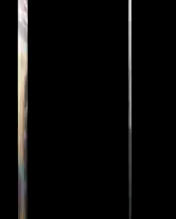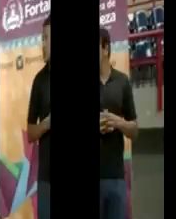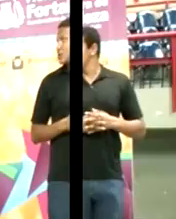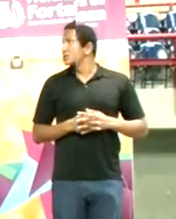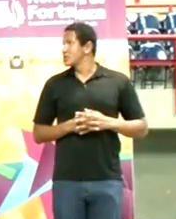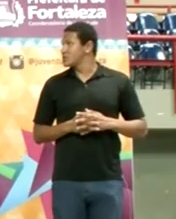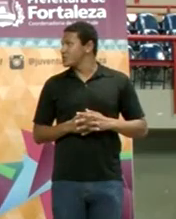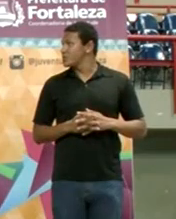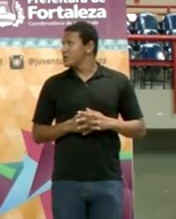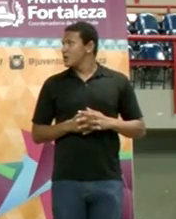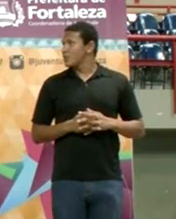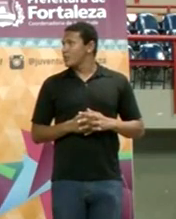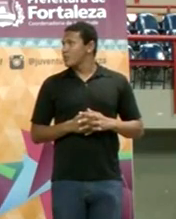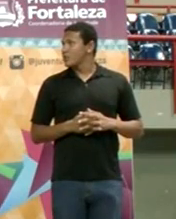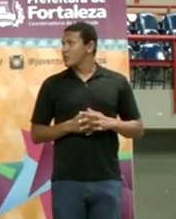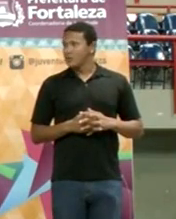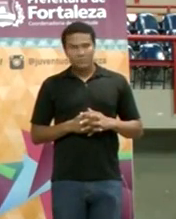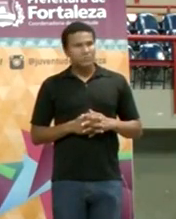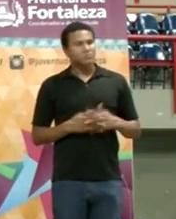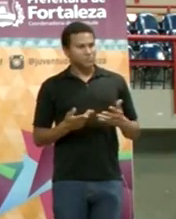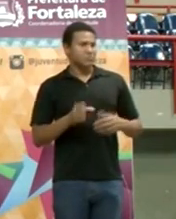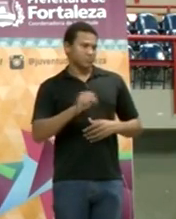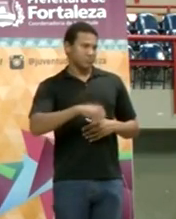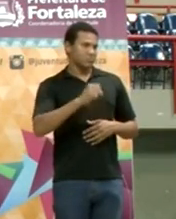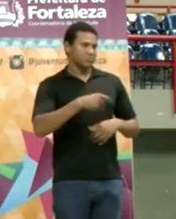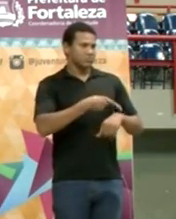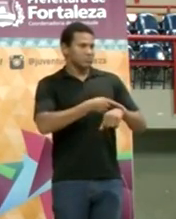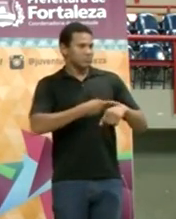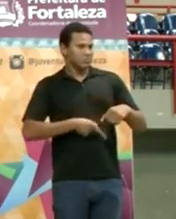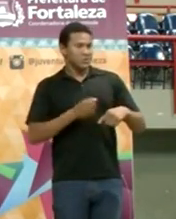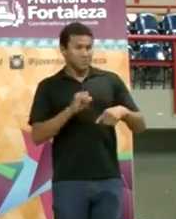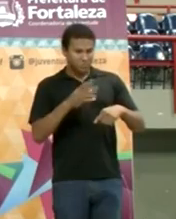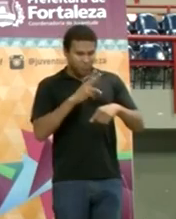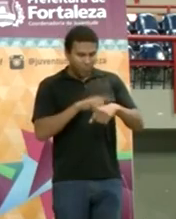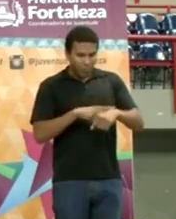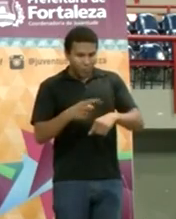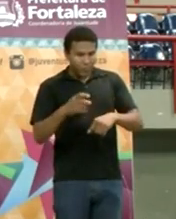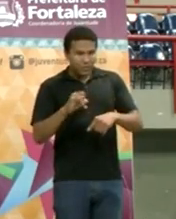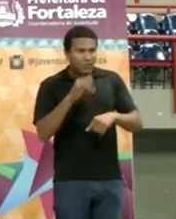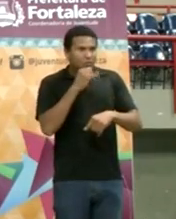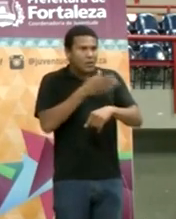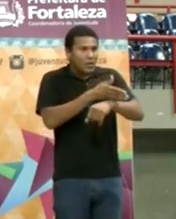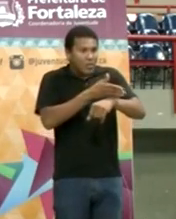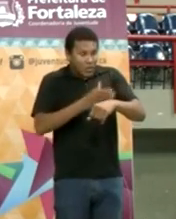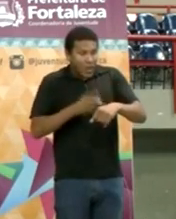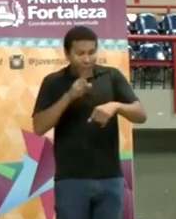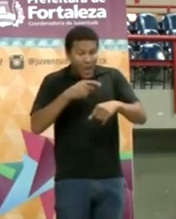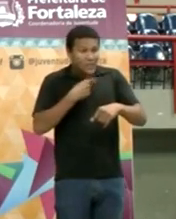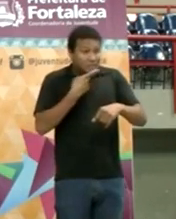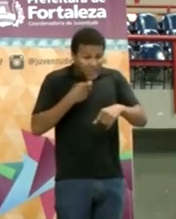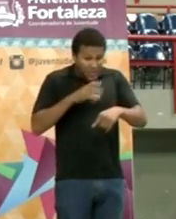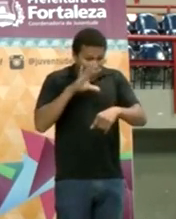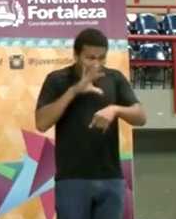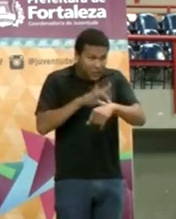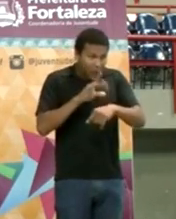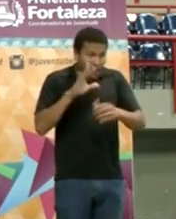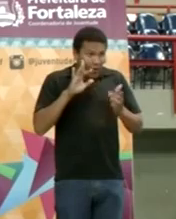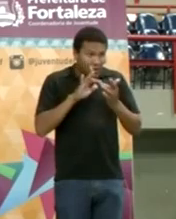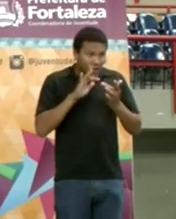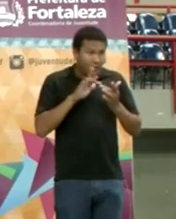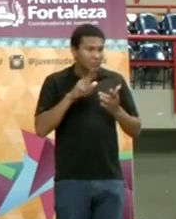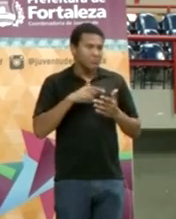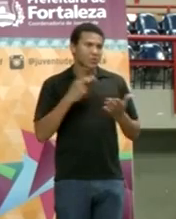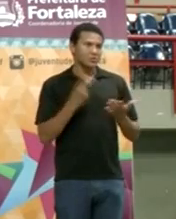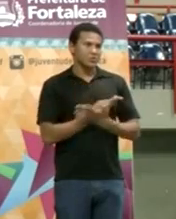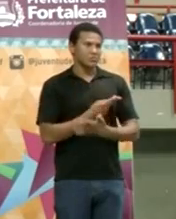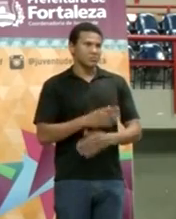tá? Um corte, sim. Se você tiver contato com uma grande quantidade de sangue, tá? Uma